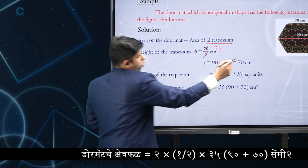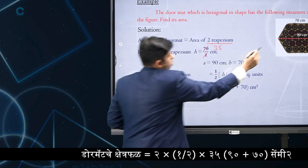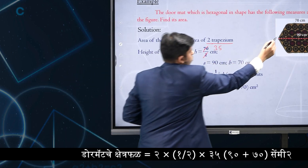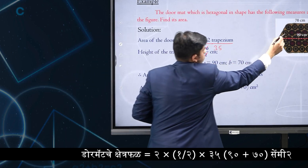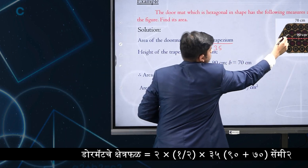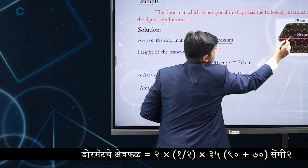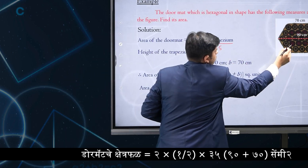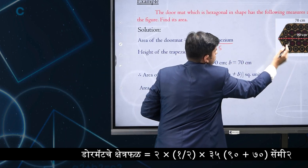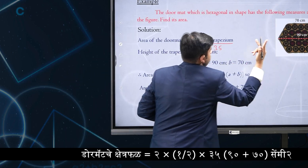70 centimeter square.